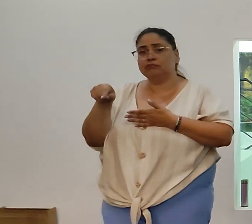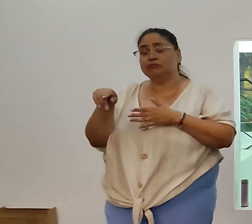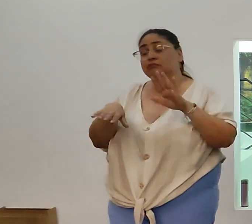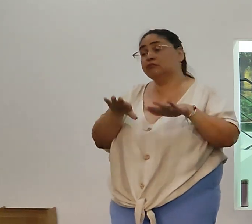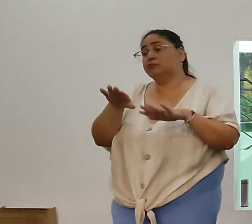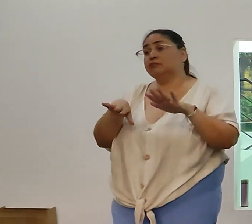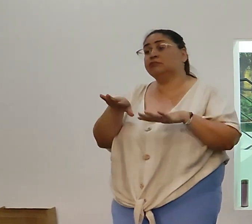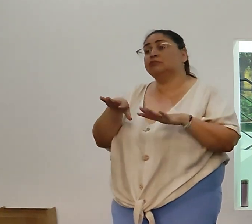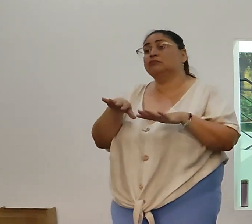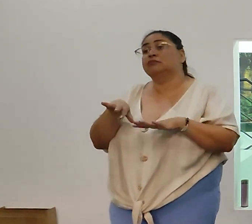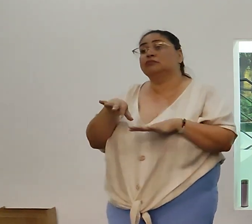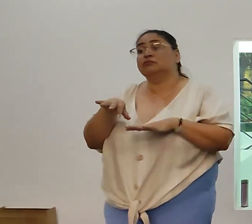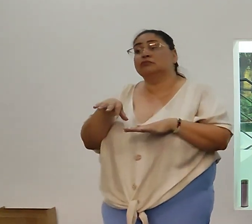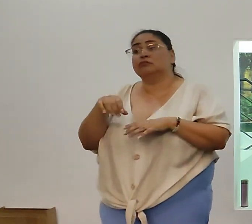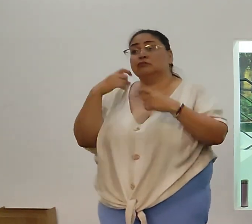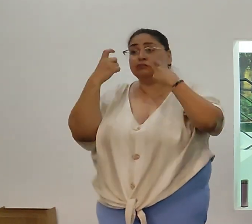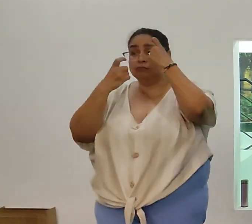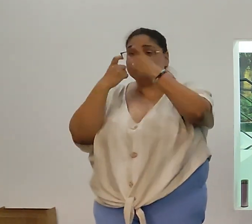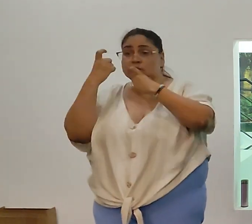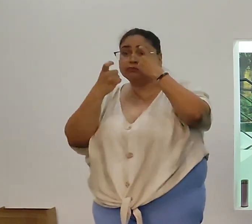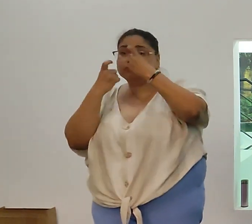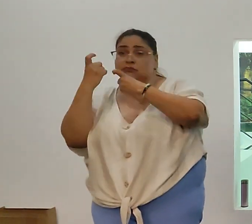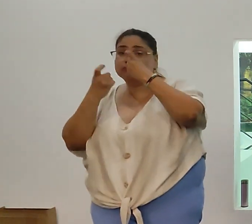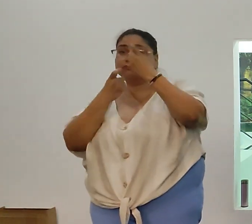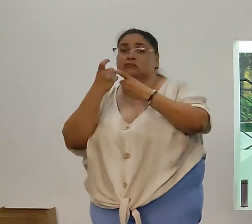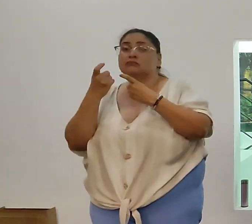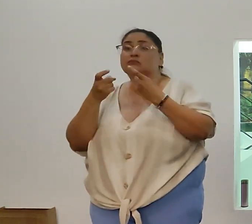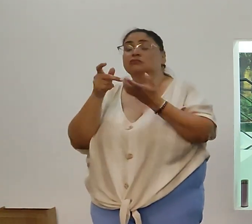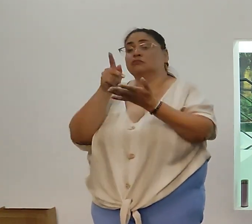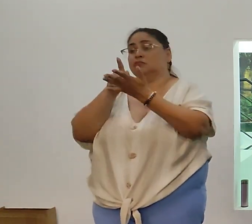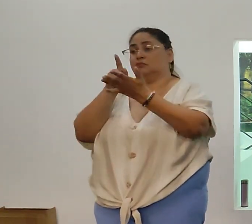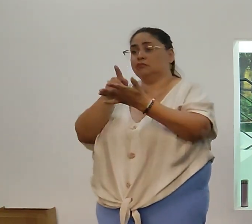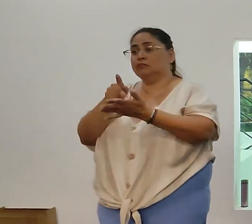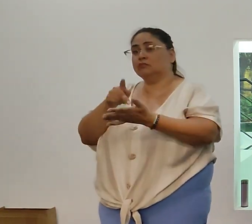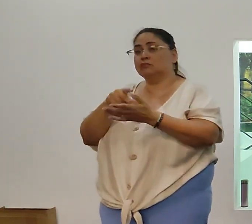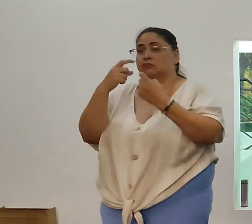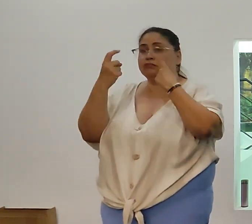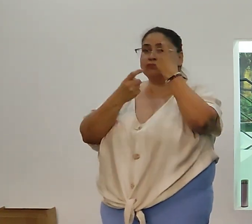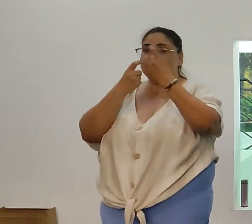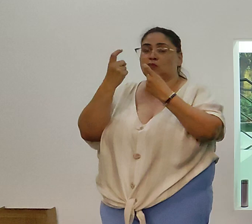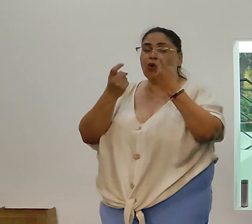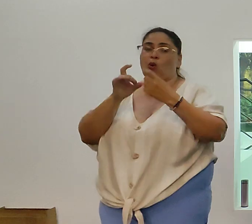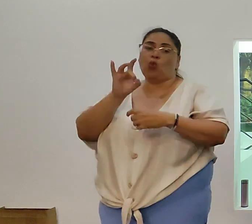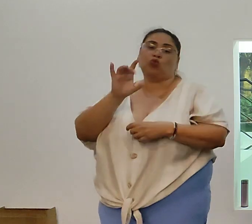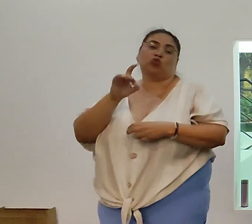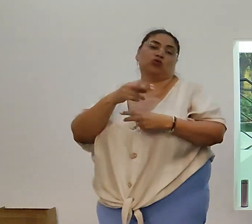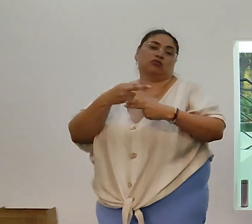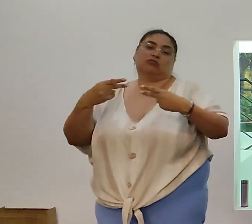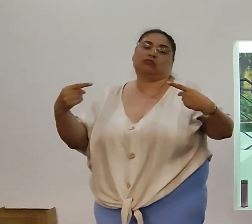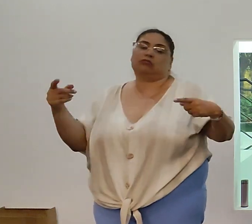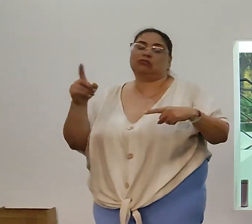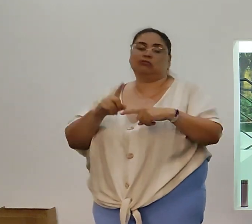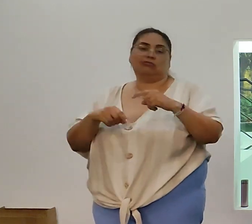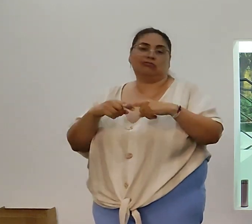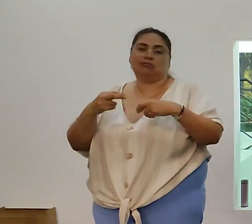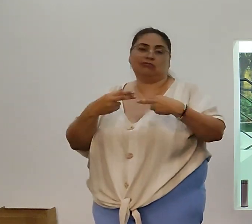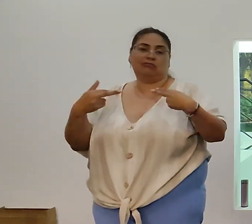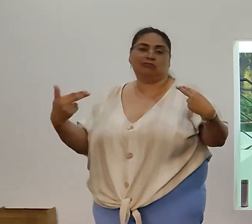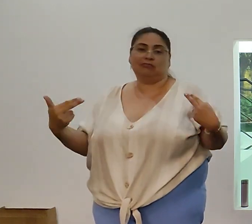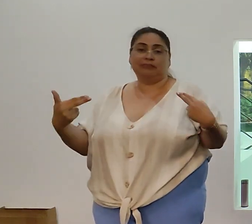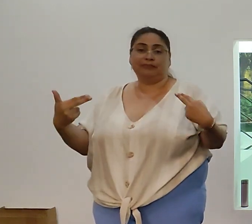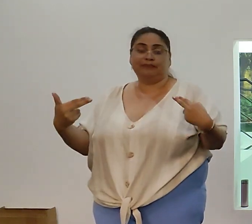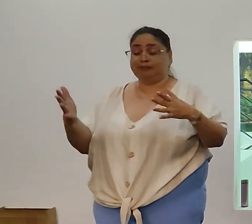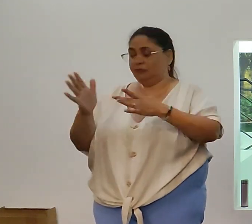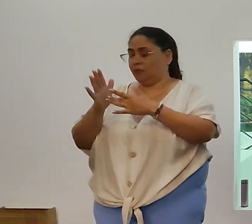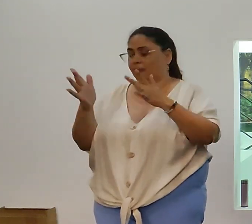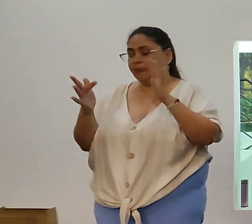Será que nós estamos realmente nos preocupando com o que nós devemos nos preocupar? Ou o material é tudo? Jesus